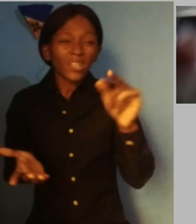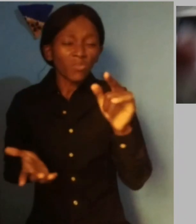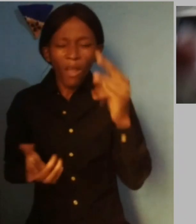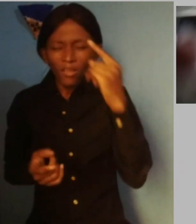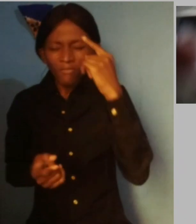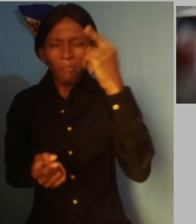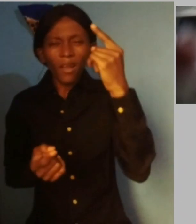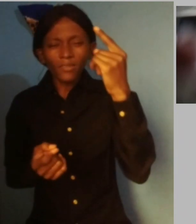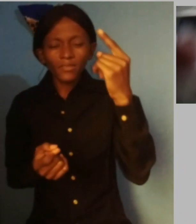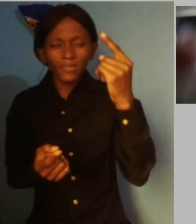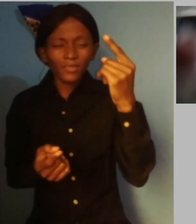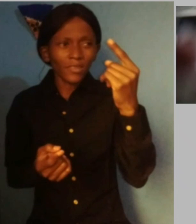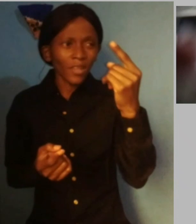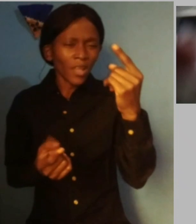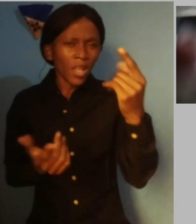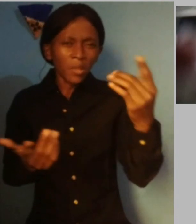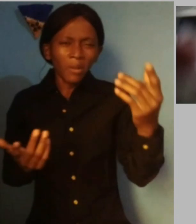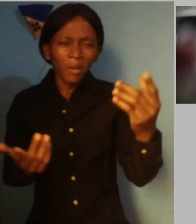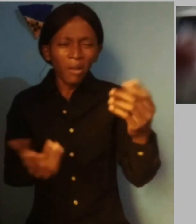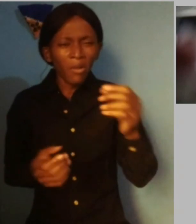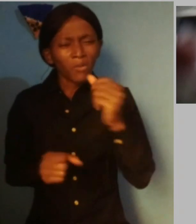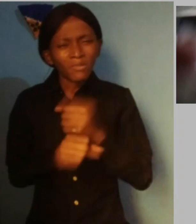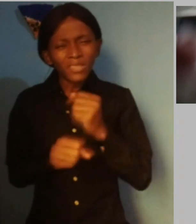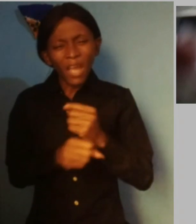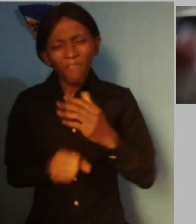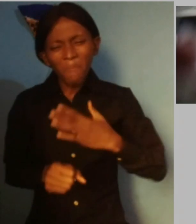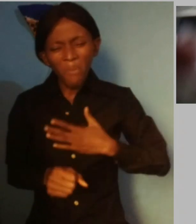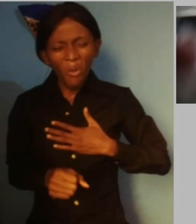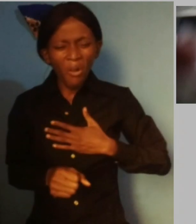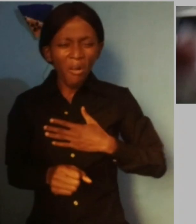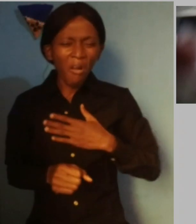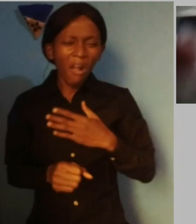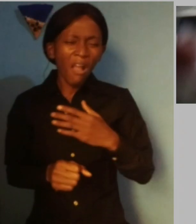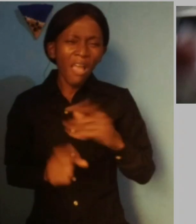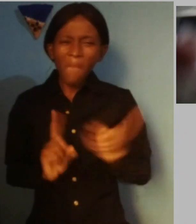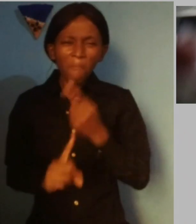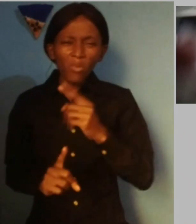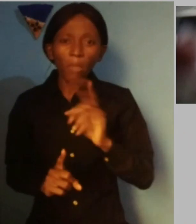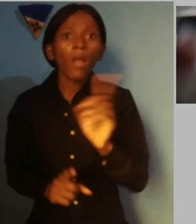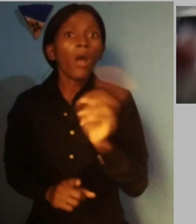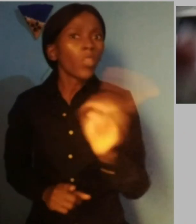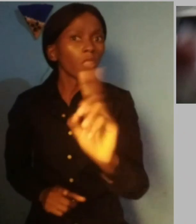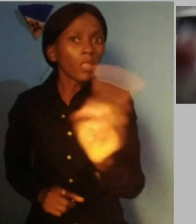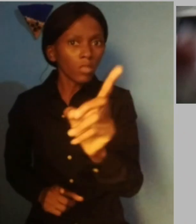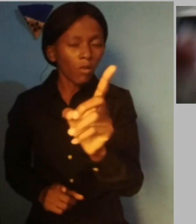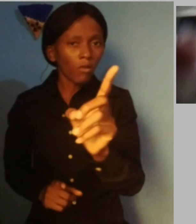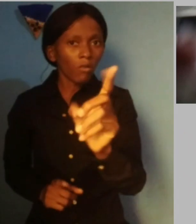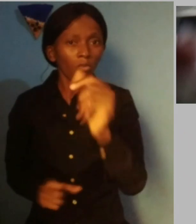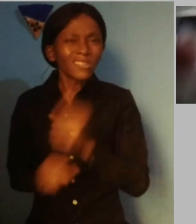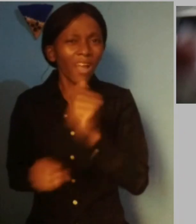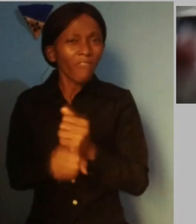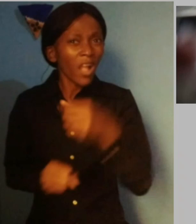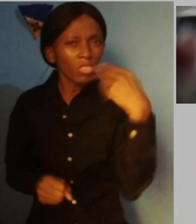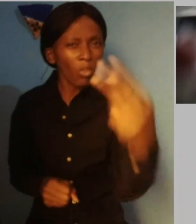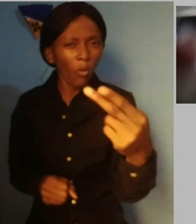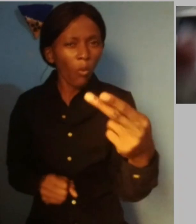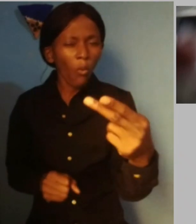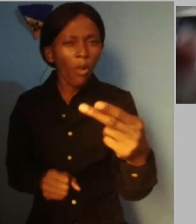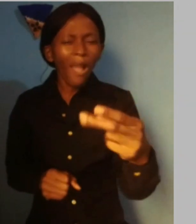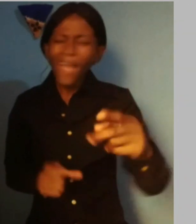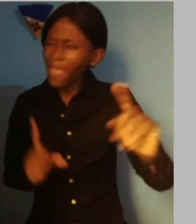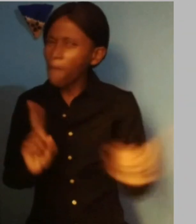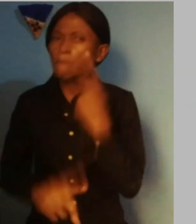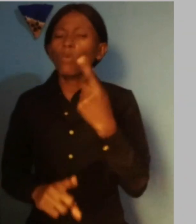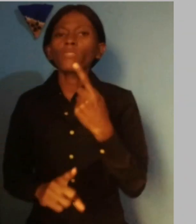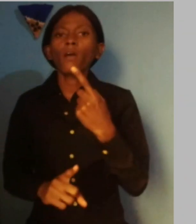Si c'est le cas, même si tu penses que ton travail est si petit, c'est très